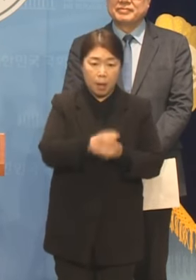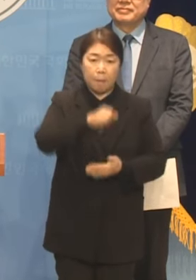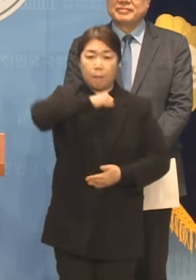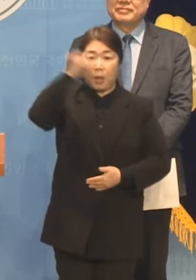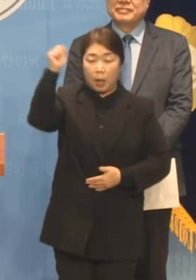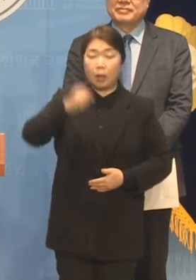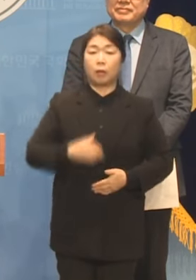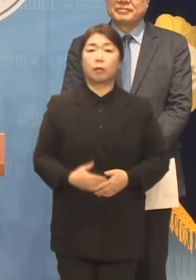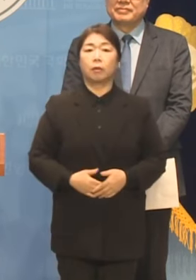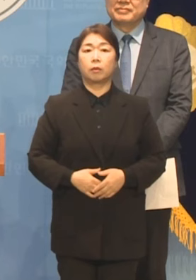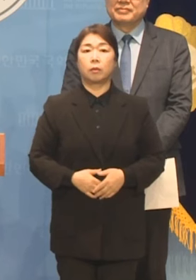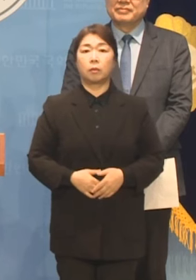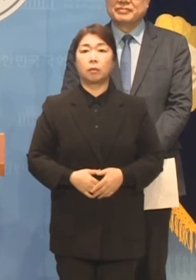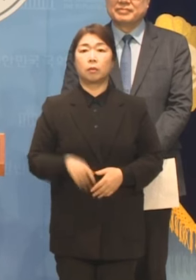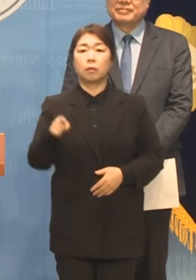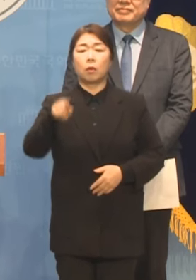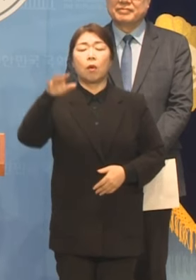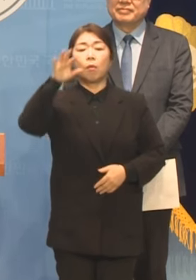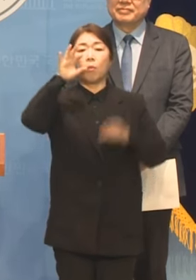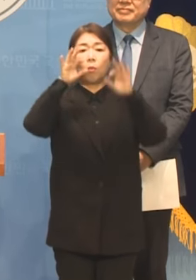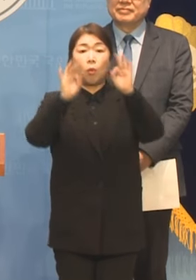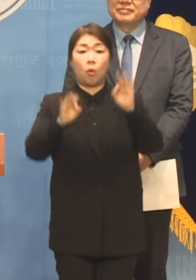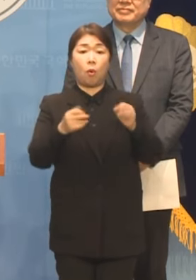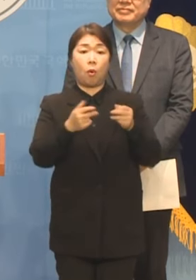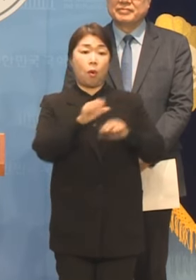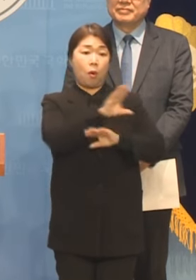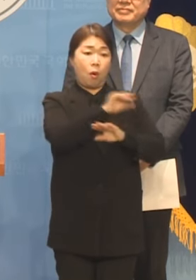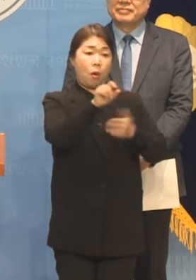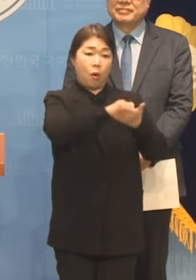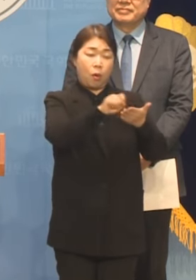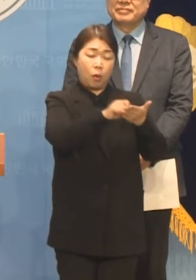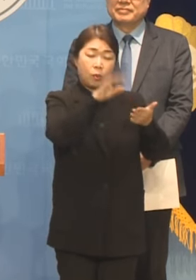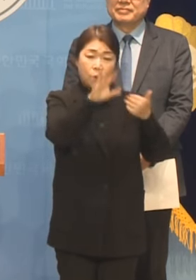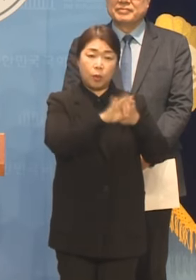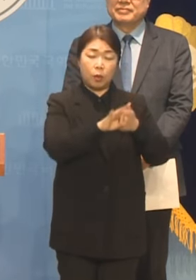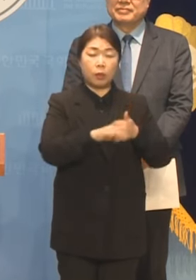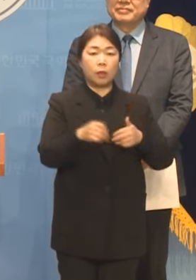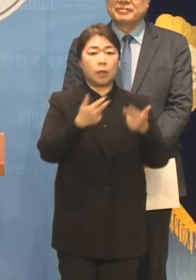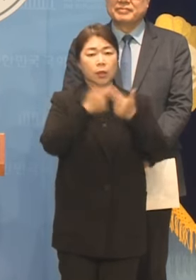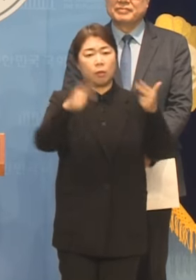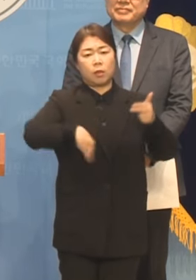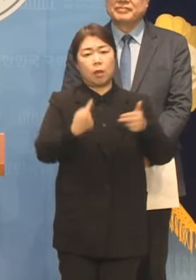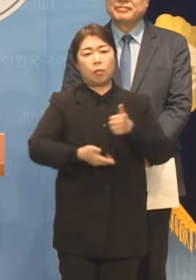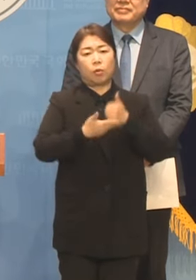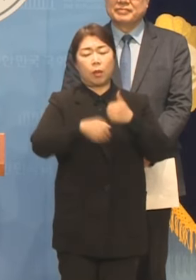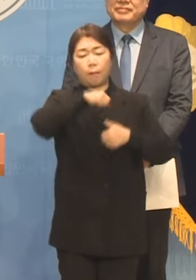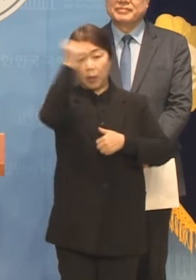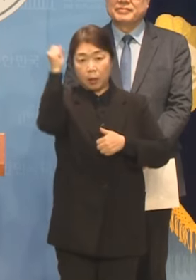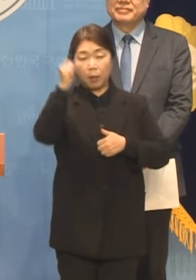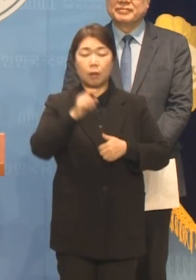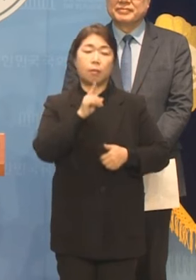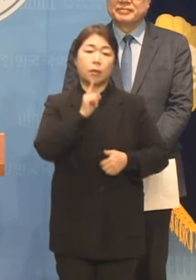심사했습니다이를 두고 언론에서는 이재명 대표의 셀프 통가라 비판합니다